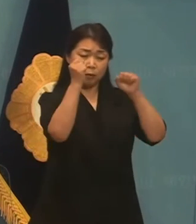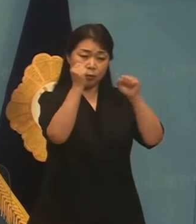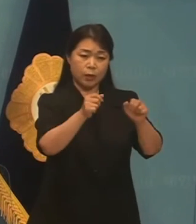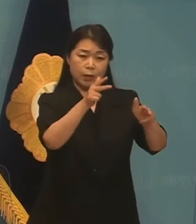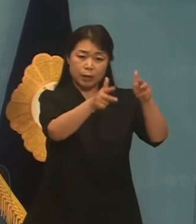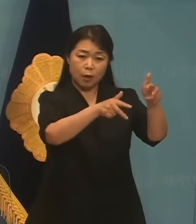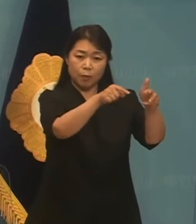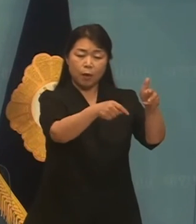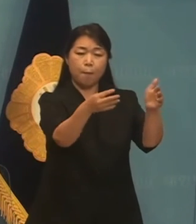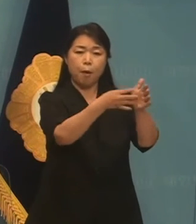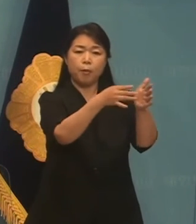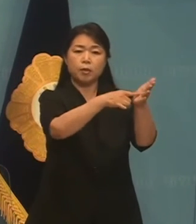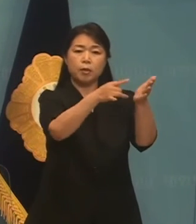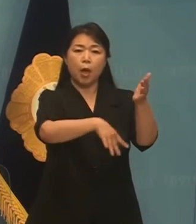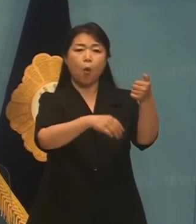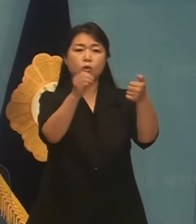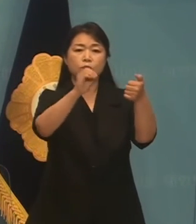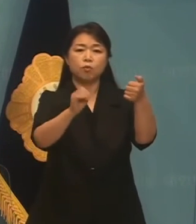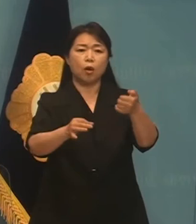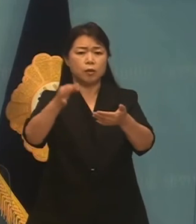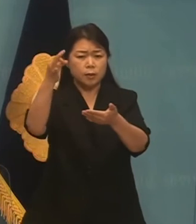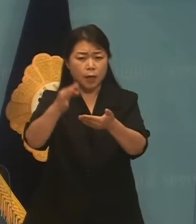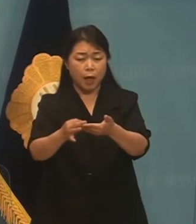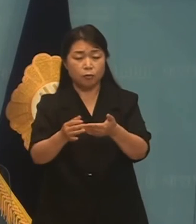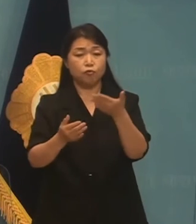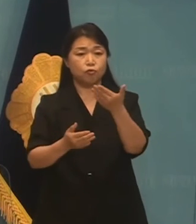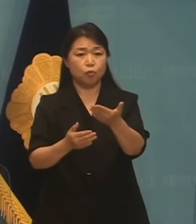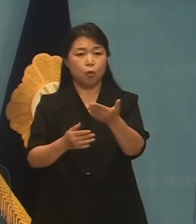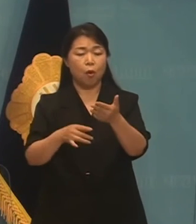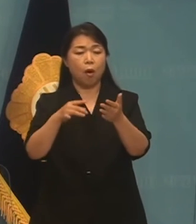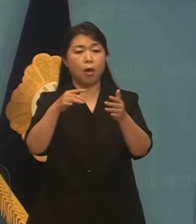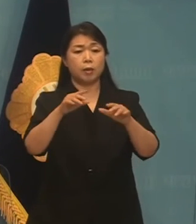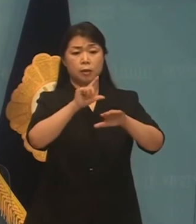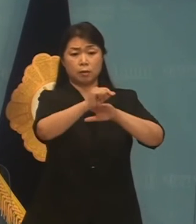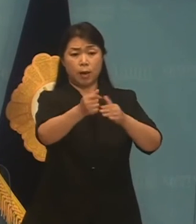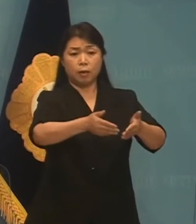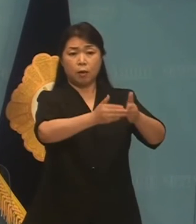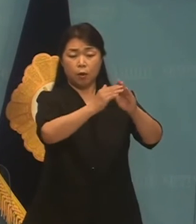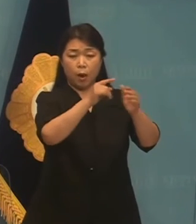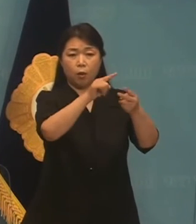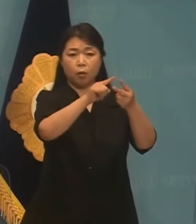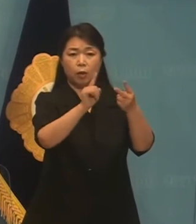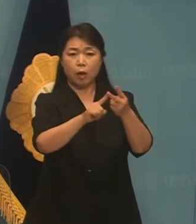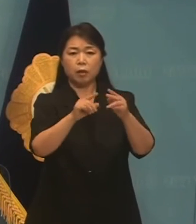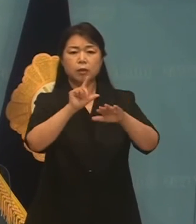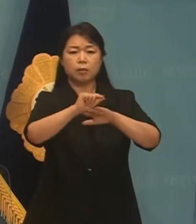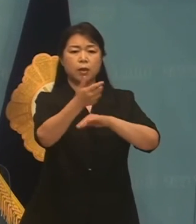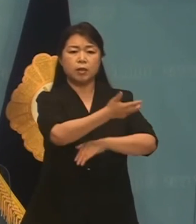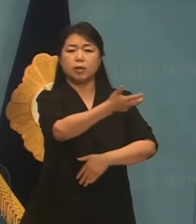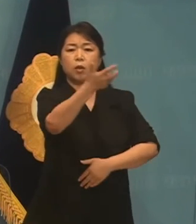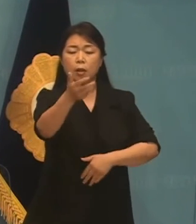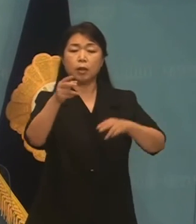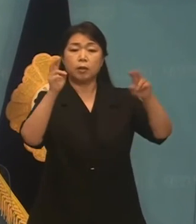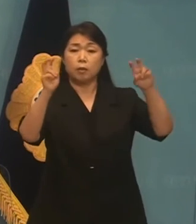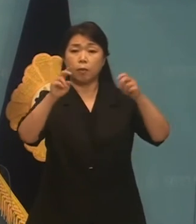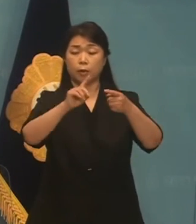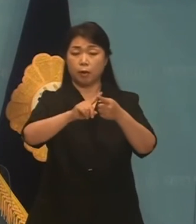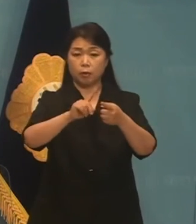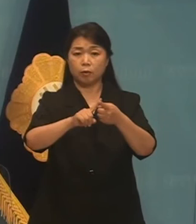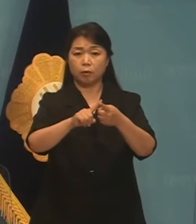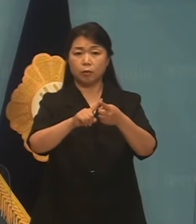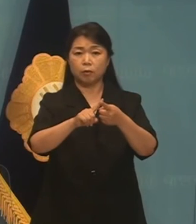기업의 법인세를 50% 정도 낮추고 지방에 설립하거나 지방으로 이전하는 기업에